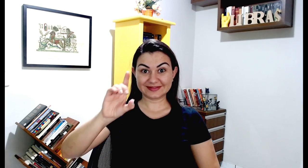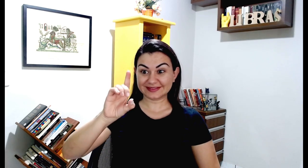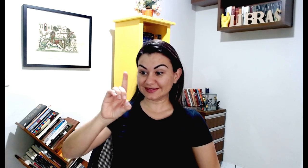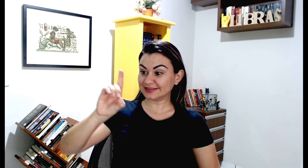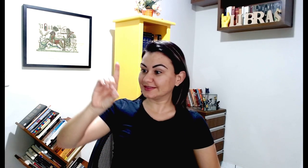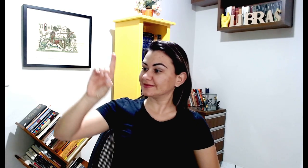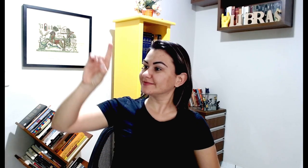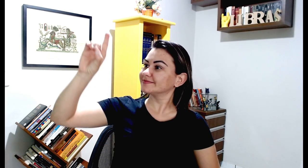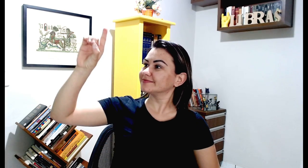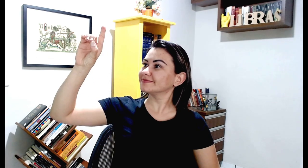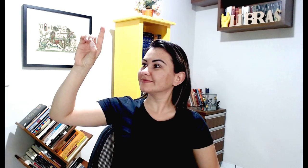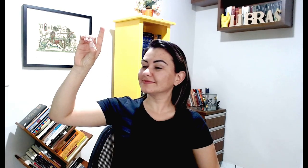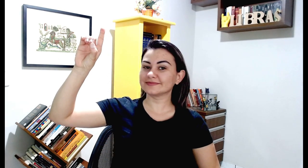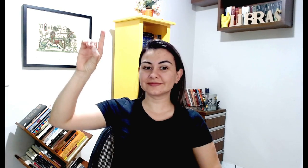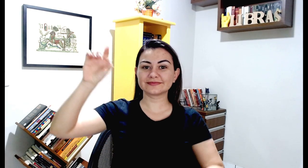E aí